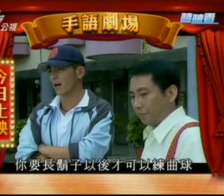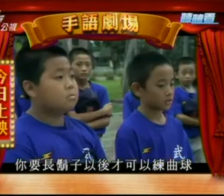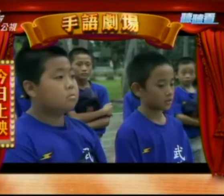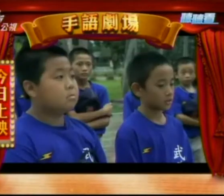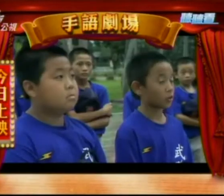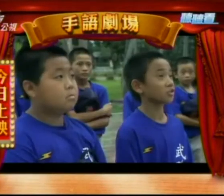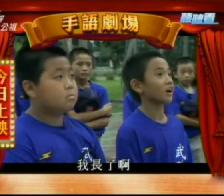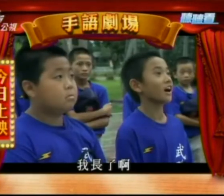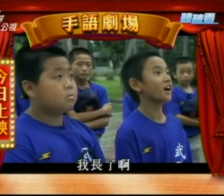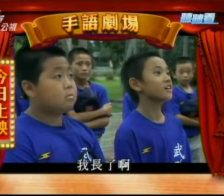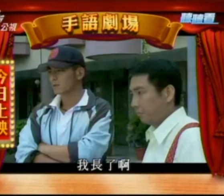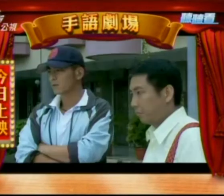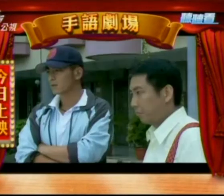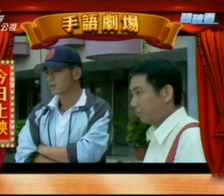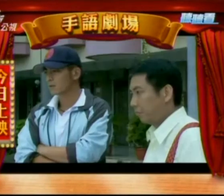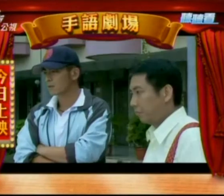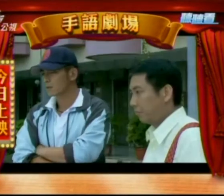啊！ 我长